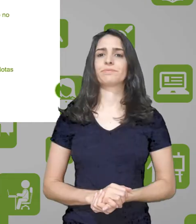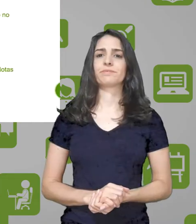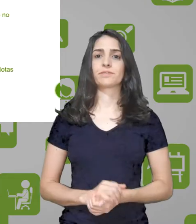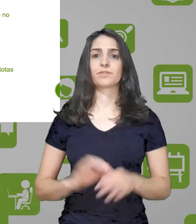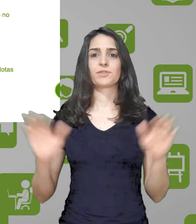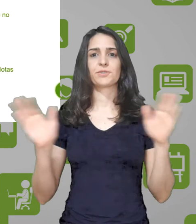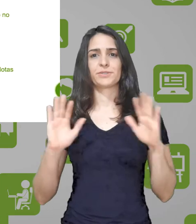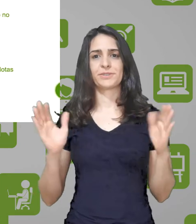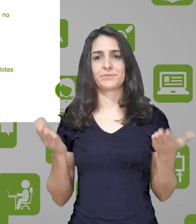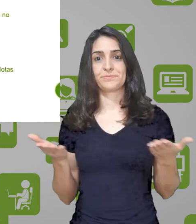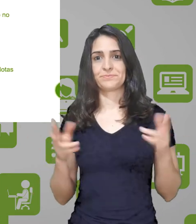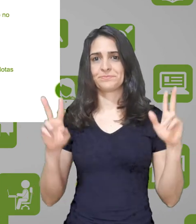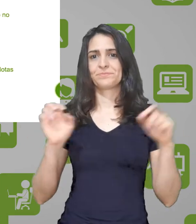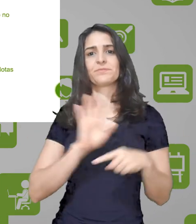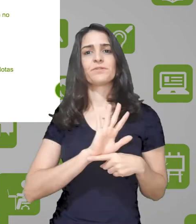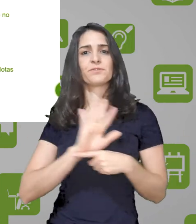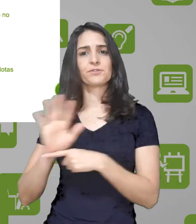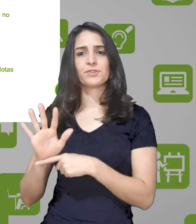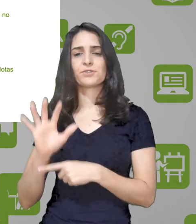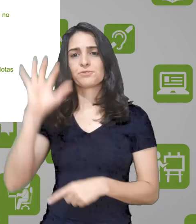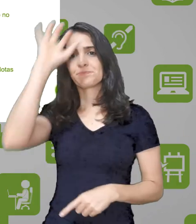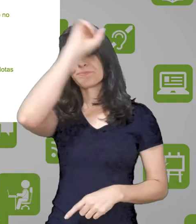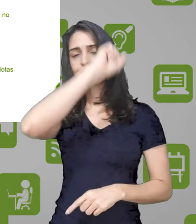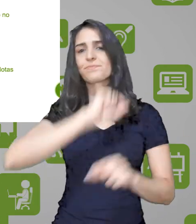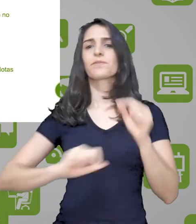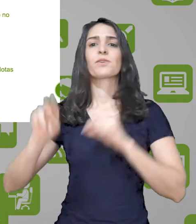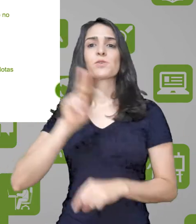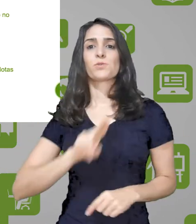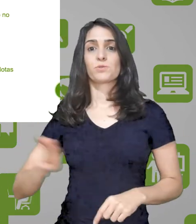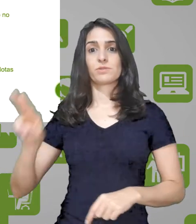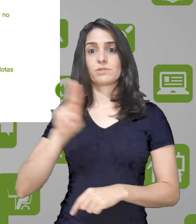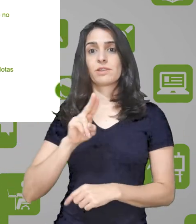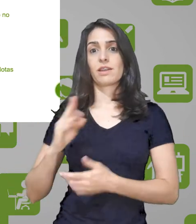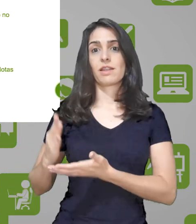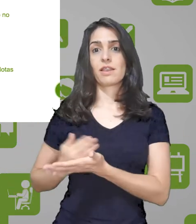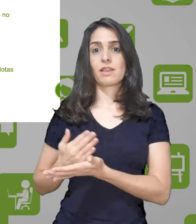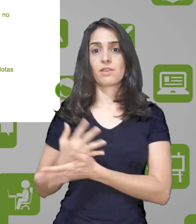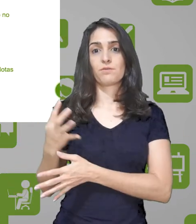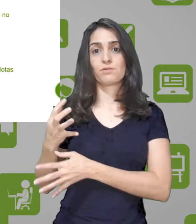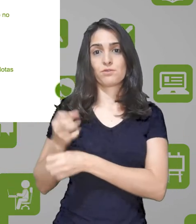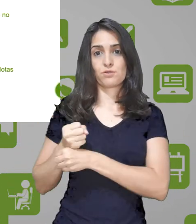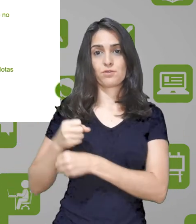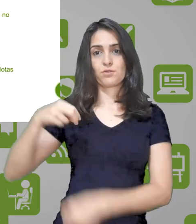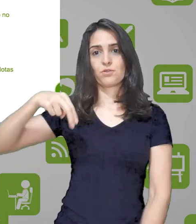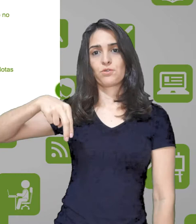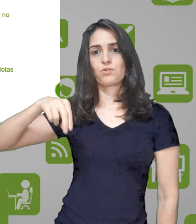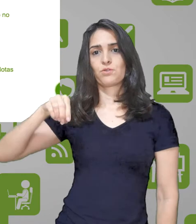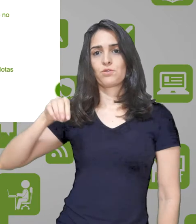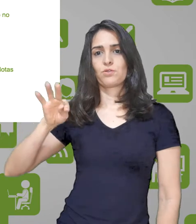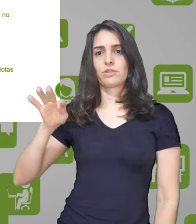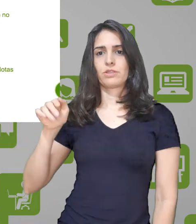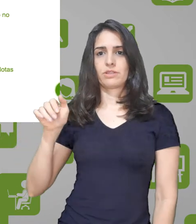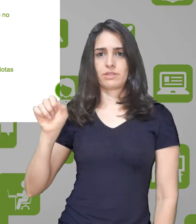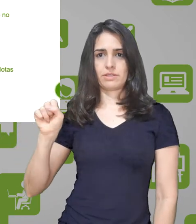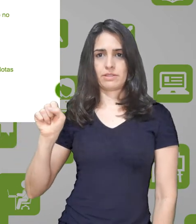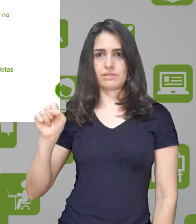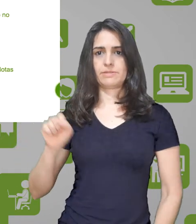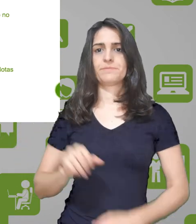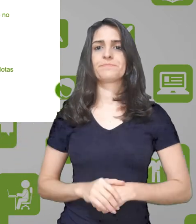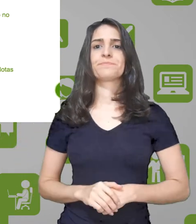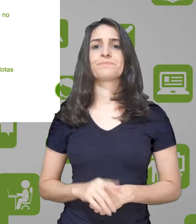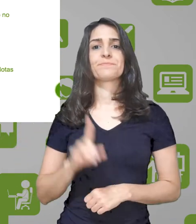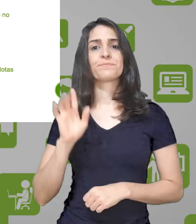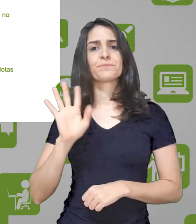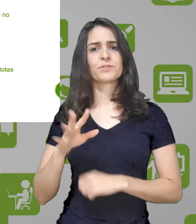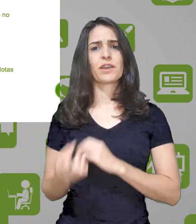o Olá nesse vídeo tutorial Vamos aprender a utilizar o livro de notas tão uma